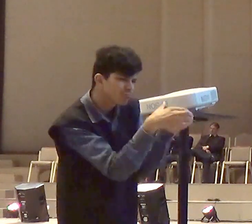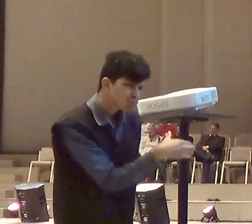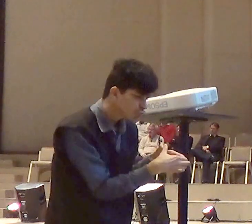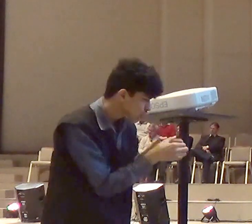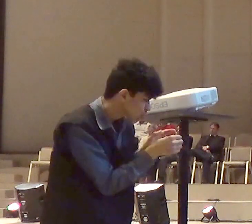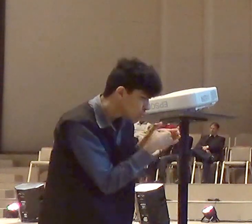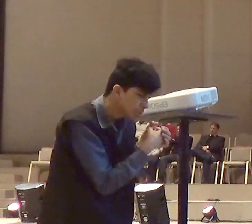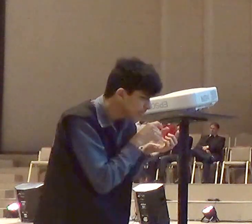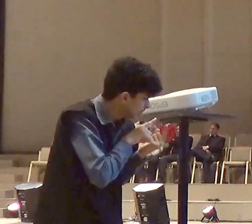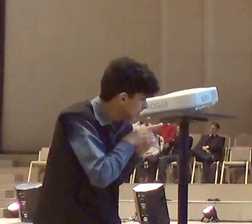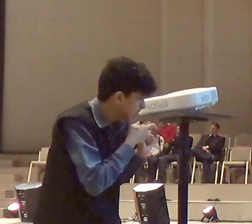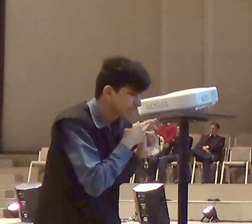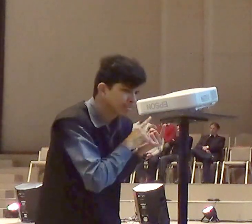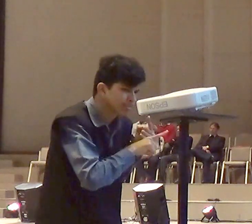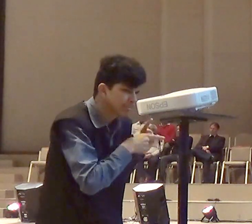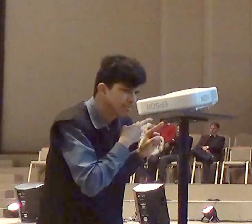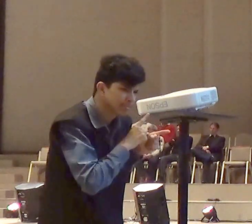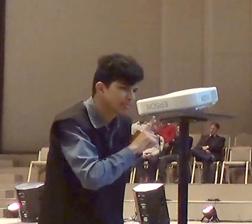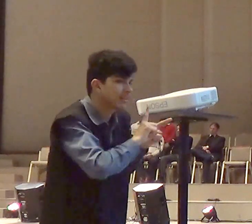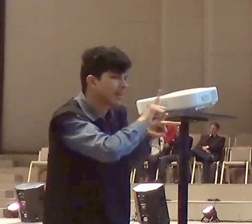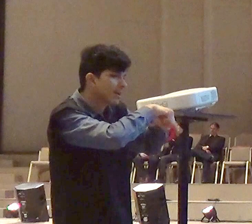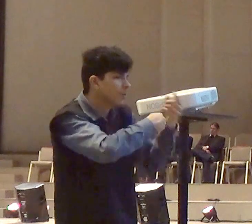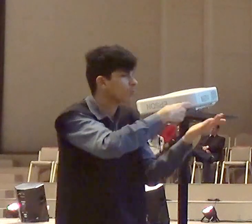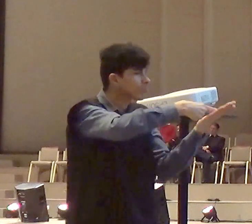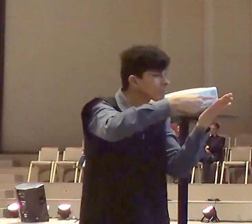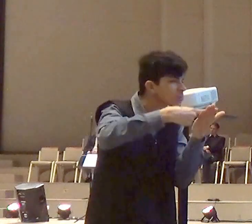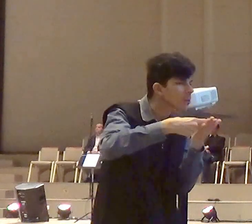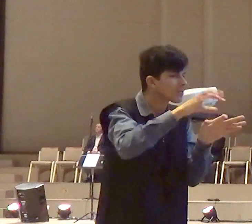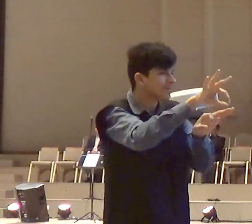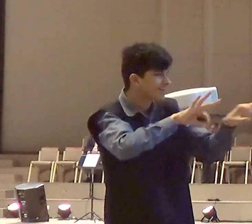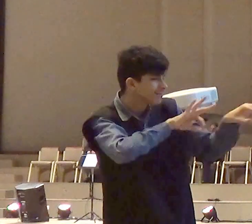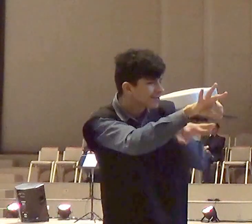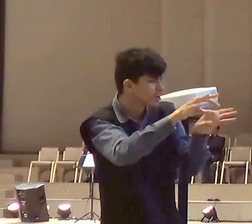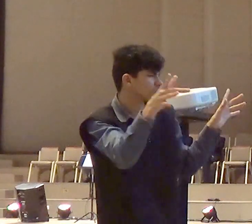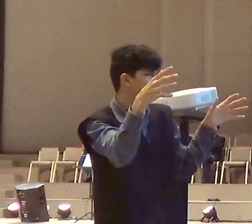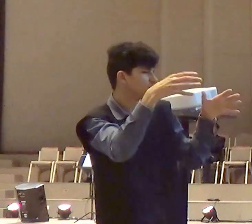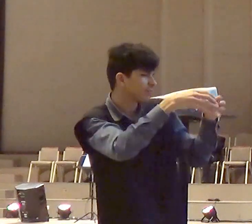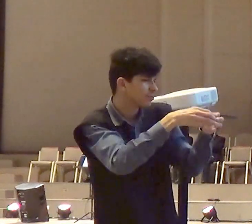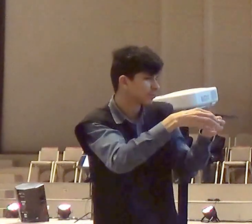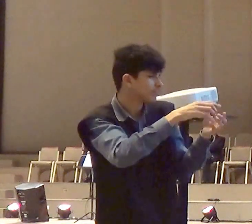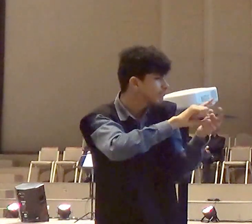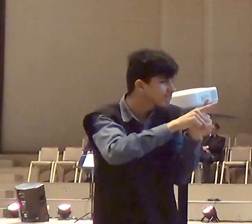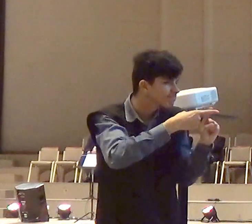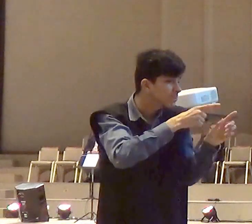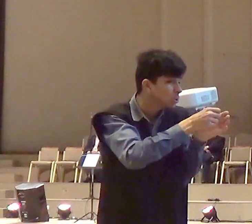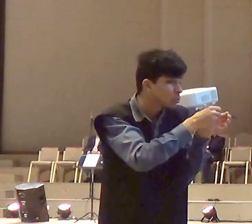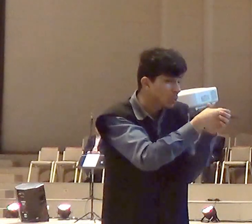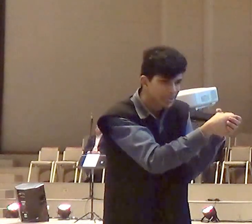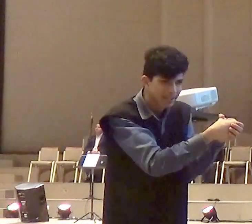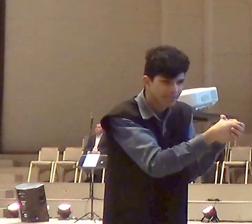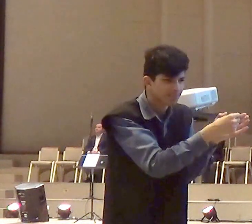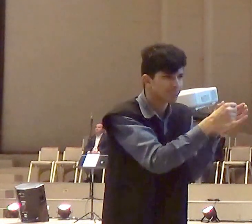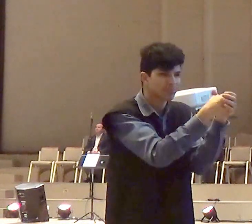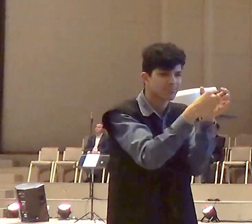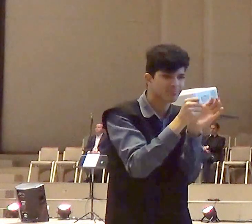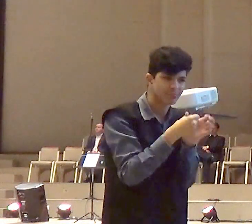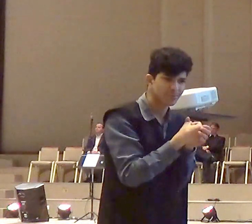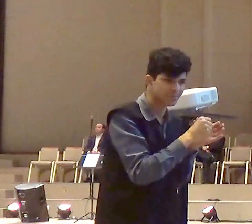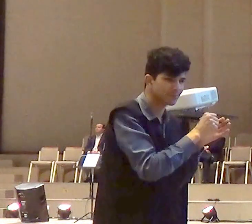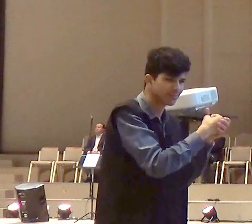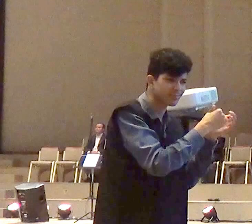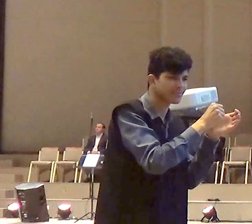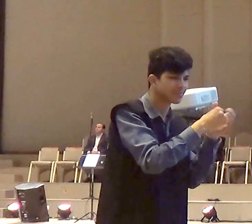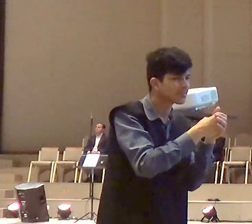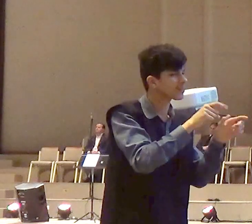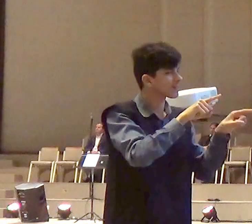depois nas reuniões de planejamento do Conselho suas esposas e filhos começaram